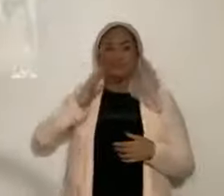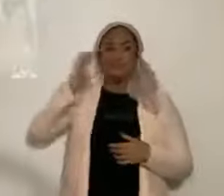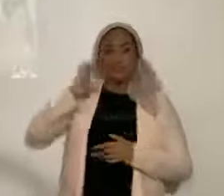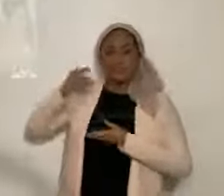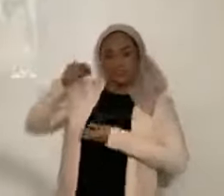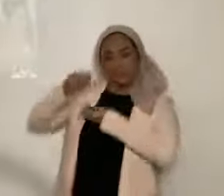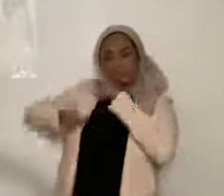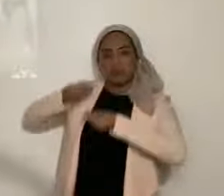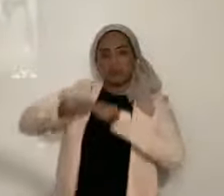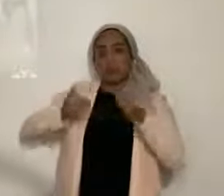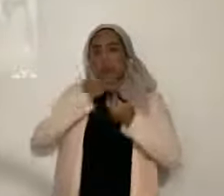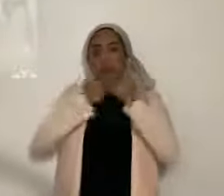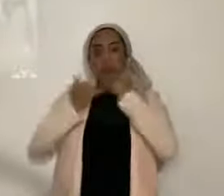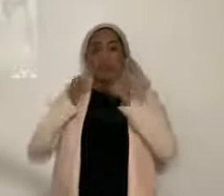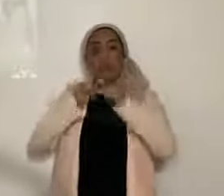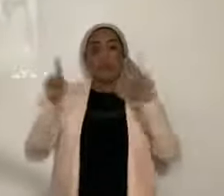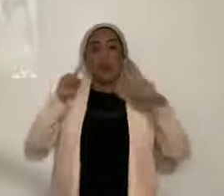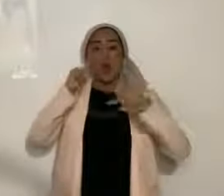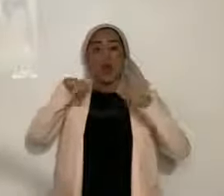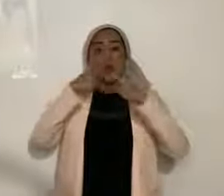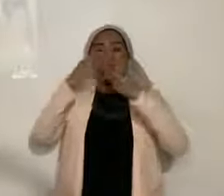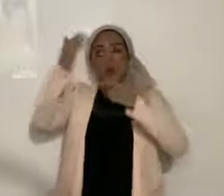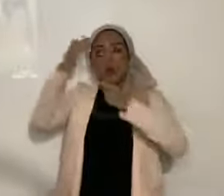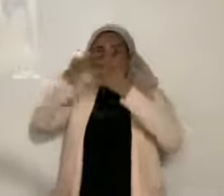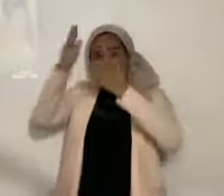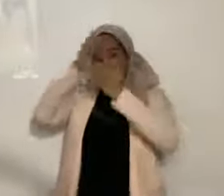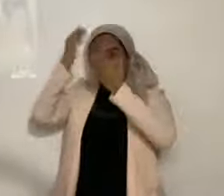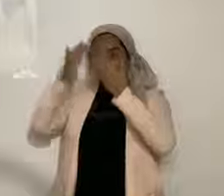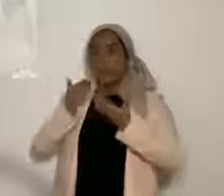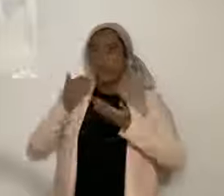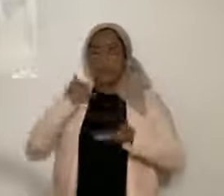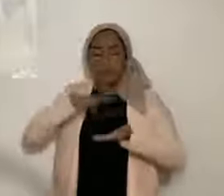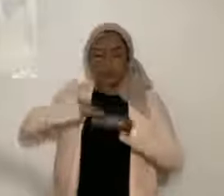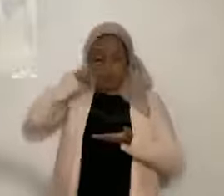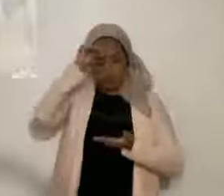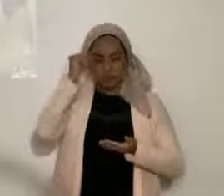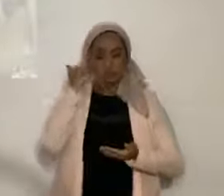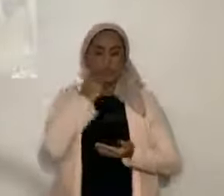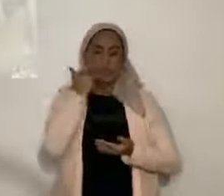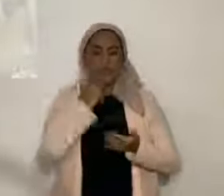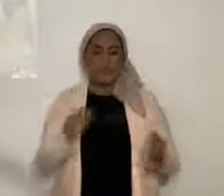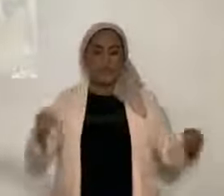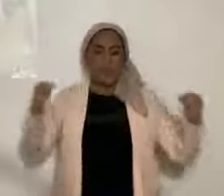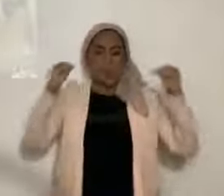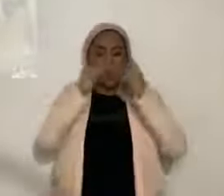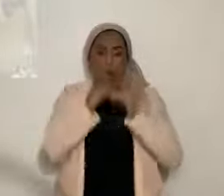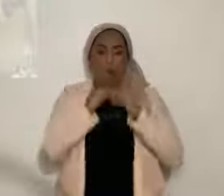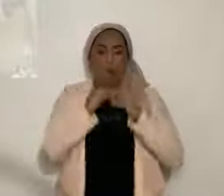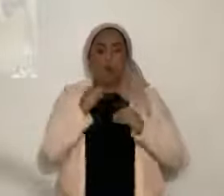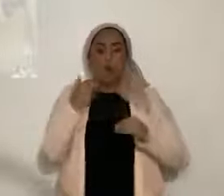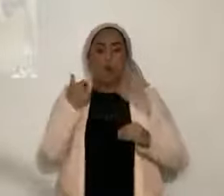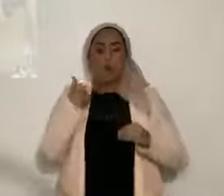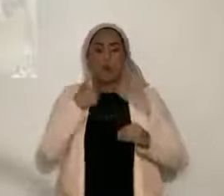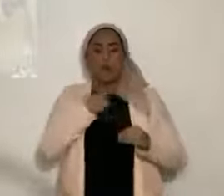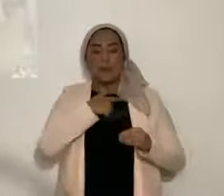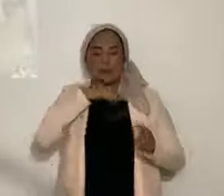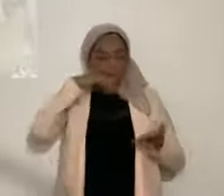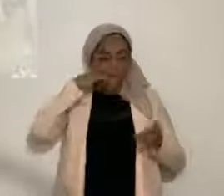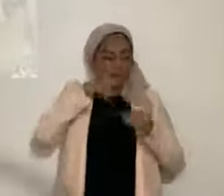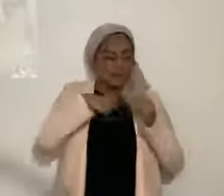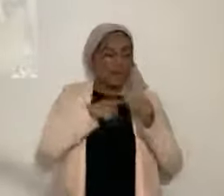traducciones de las Biblias, pero cuando el Eterno permite que vayamos estudiando cada día más a fondo y nos vayamos al griego o